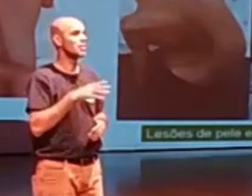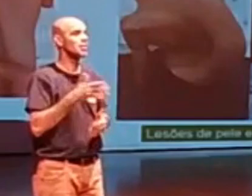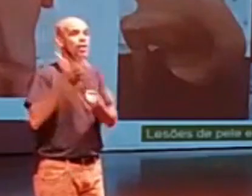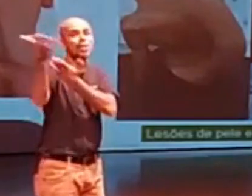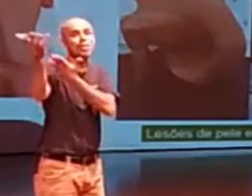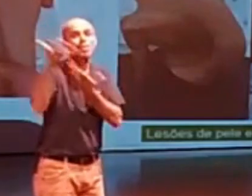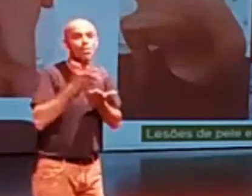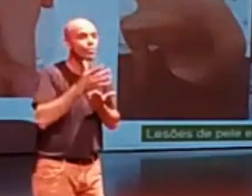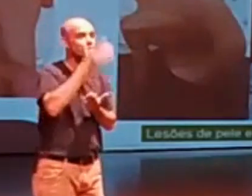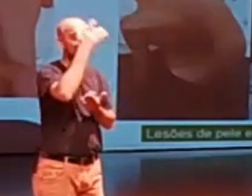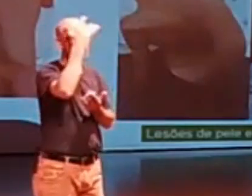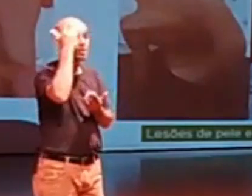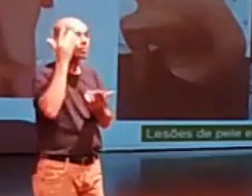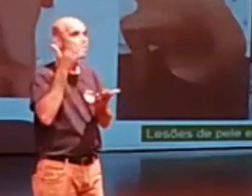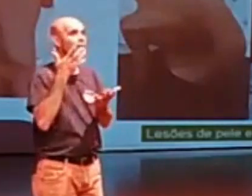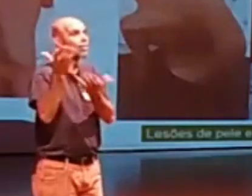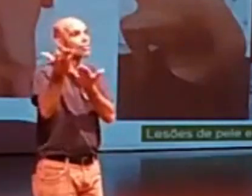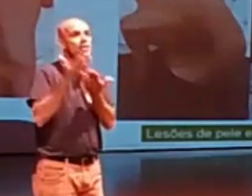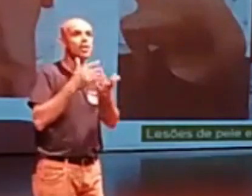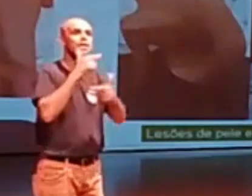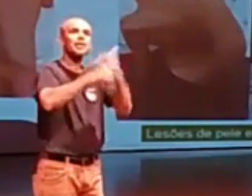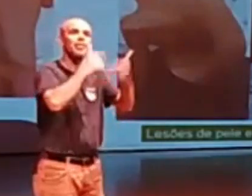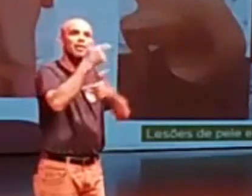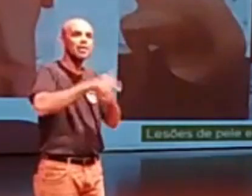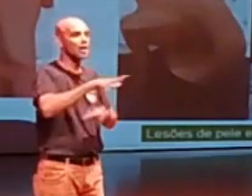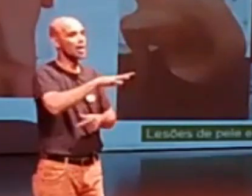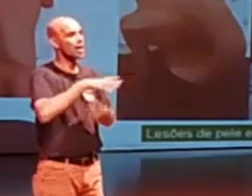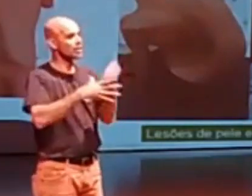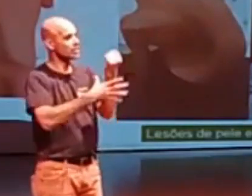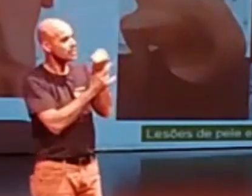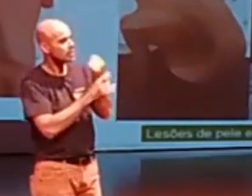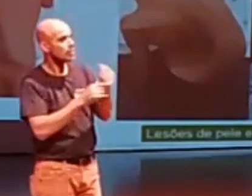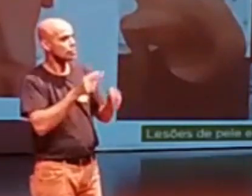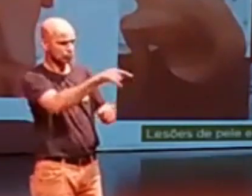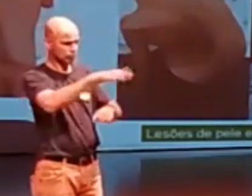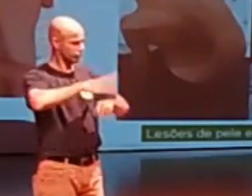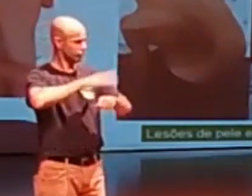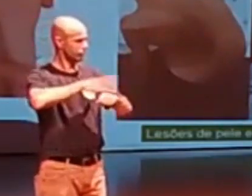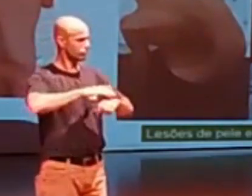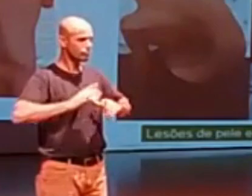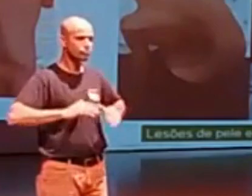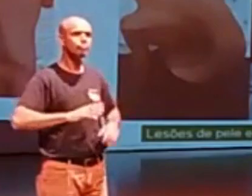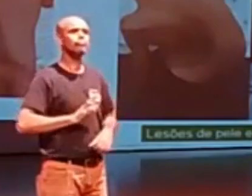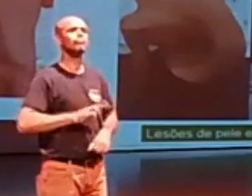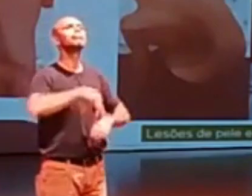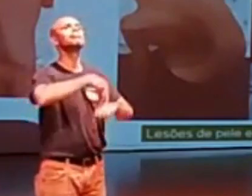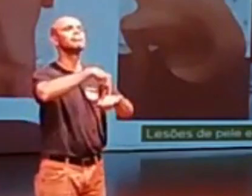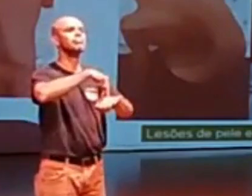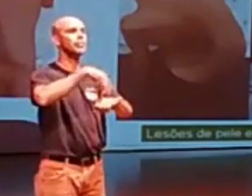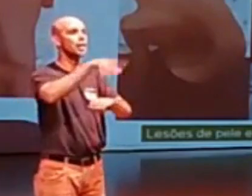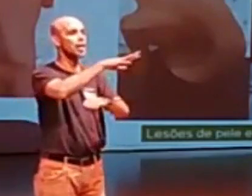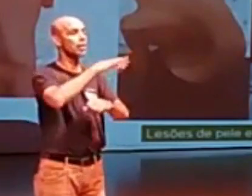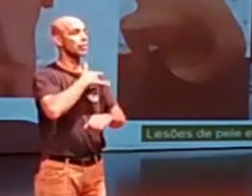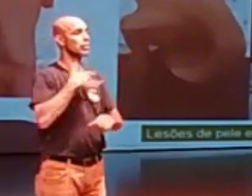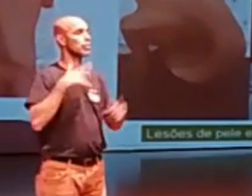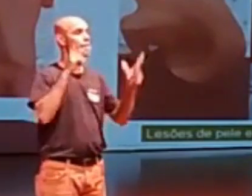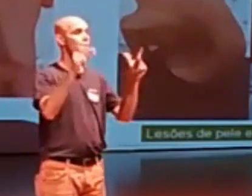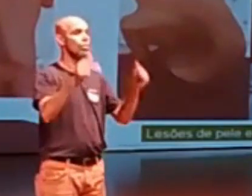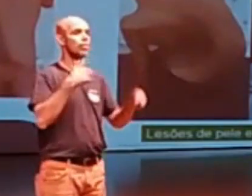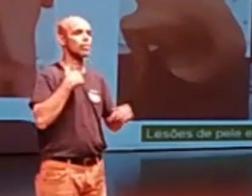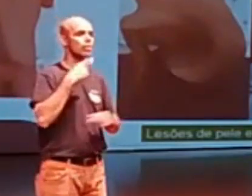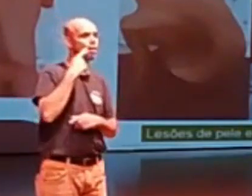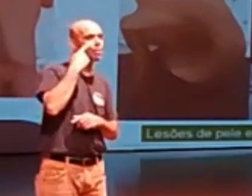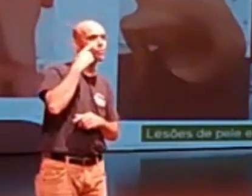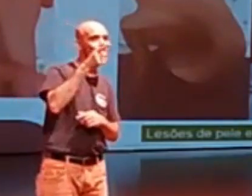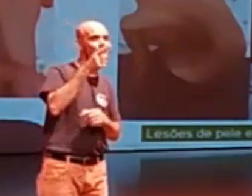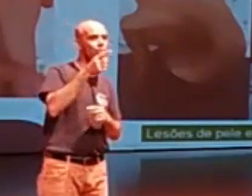uma pessoa para estar aqui, ninguém convida uma pessoa para trabalhar na área de segurança. Você se propõe a isso. Quem está na área da saúde é a mesma coisa. Quando eu vejo um médico